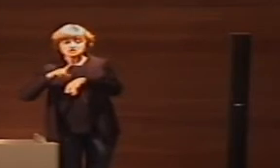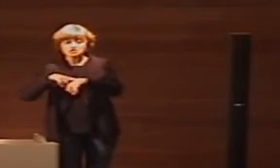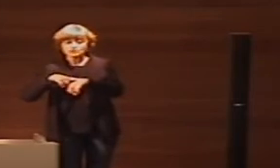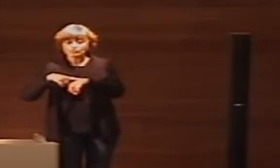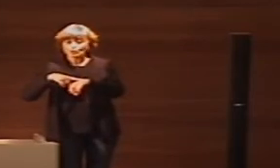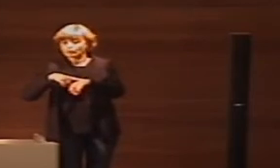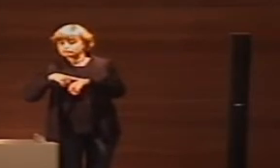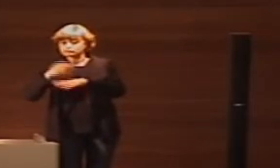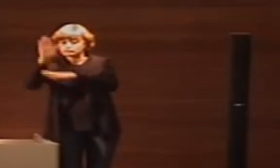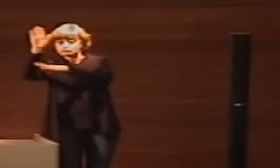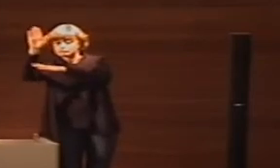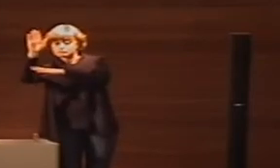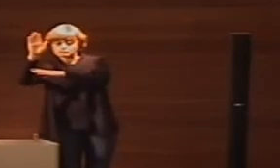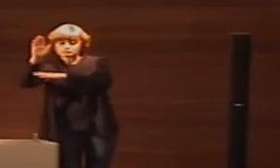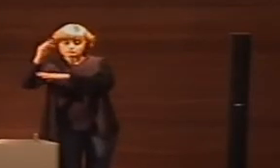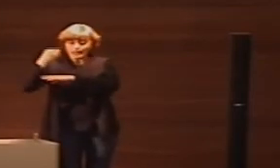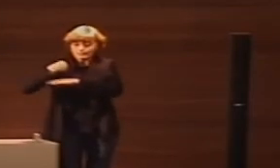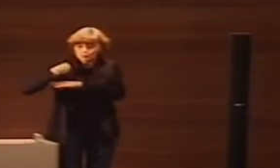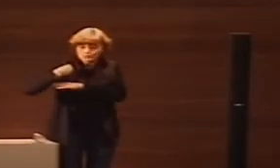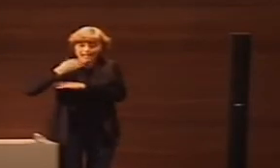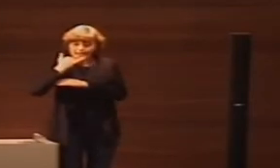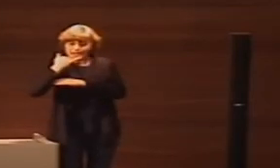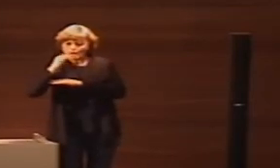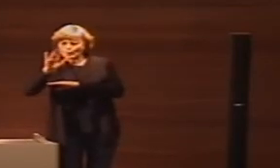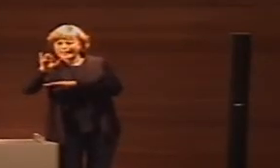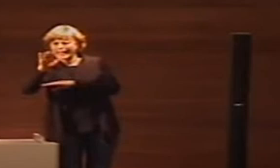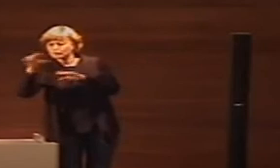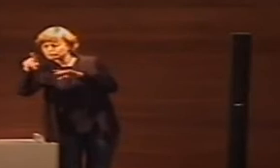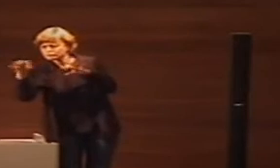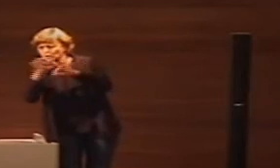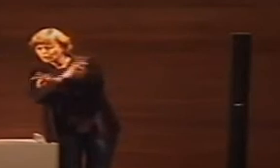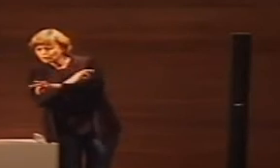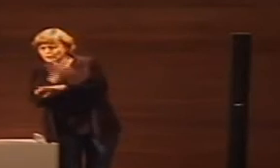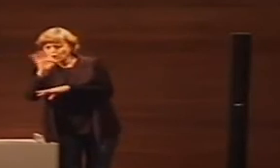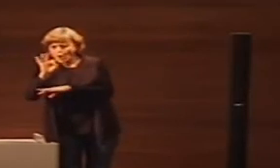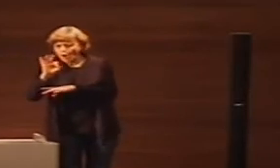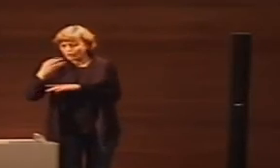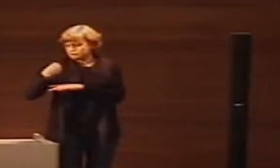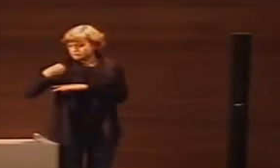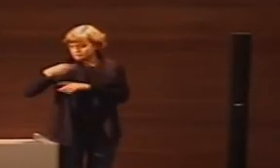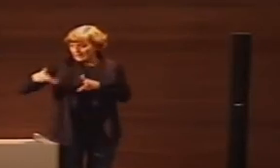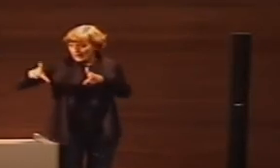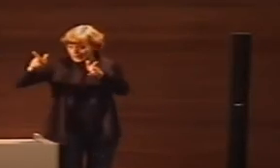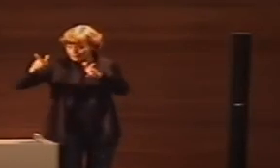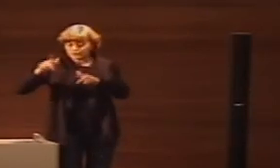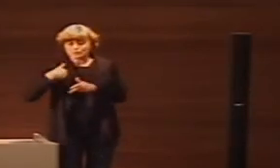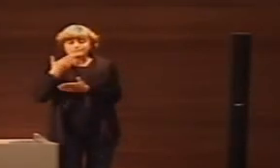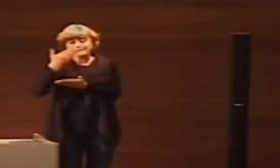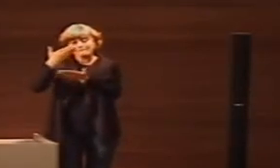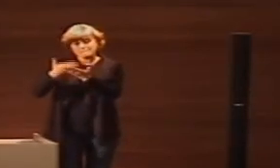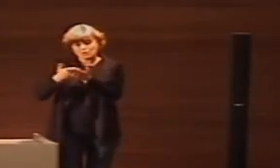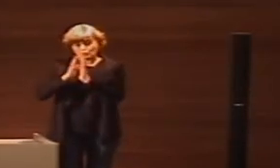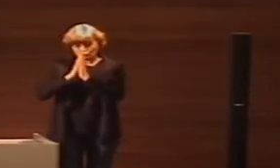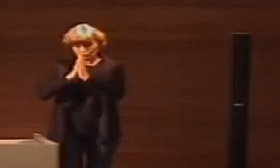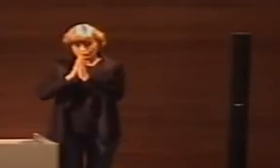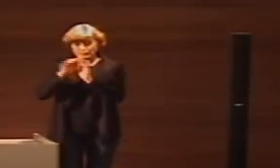hacer alguna aclaración, algún matiz, alguna pregunta en particular, en concreto, al doctor Ignasi Puig. Sí os pediría que